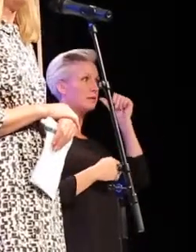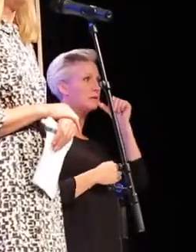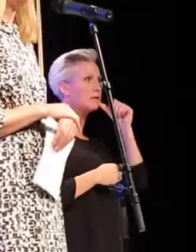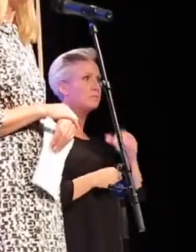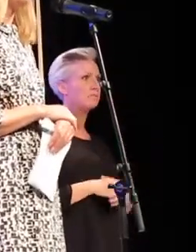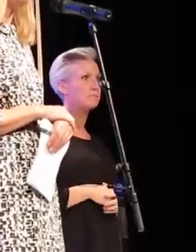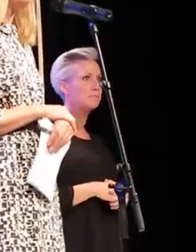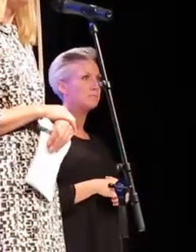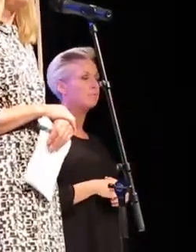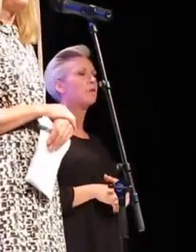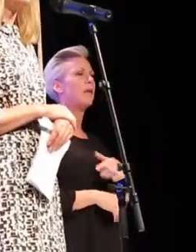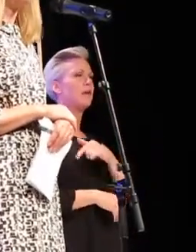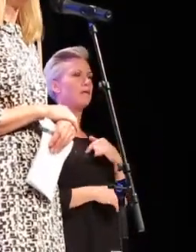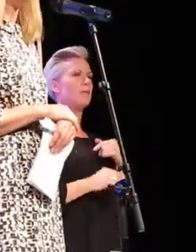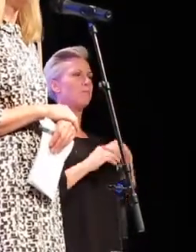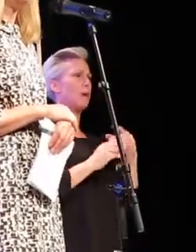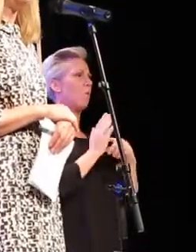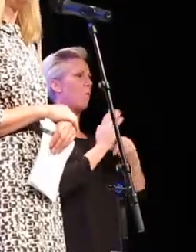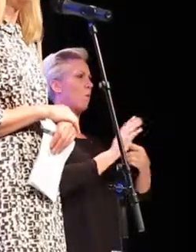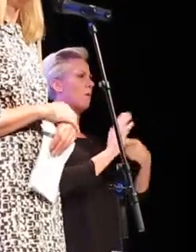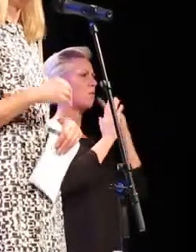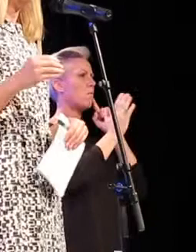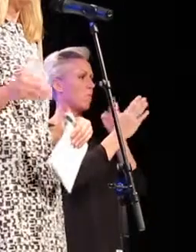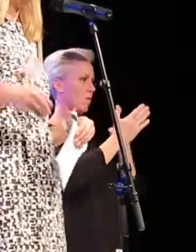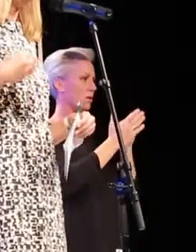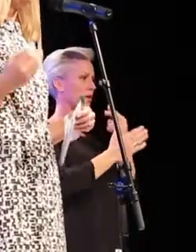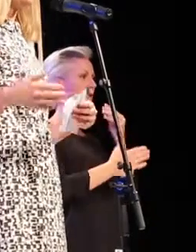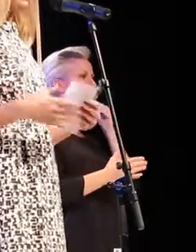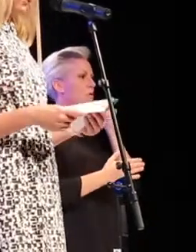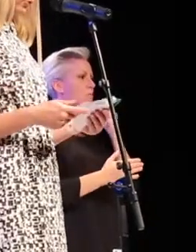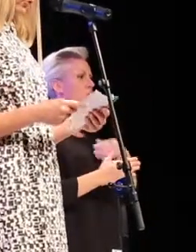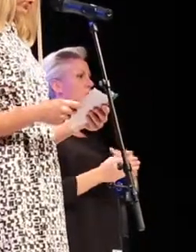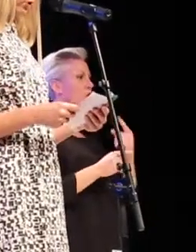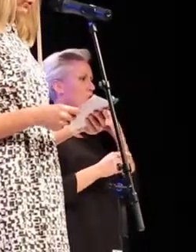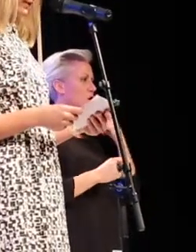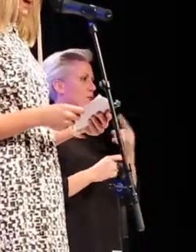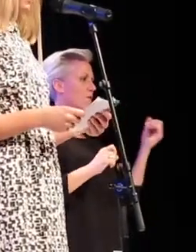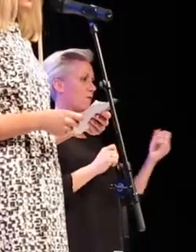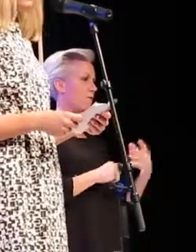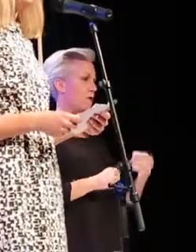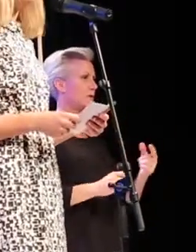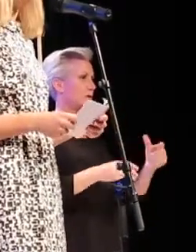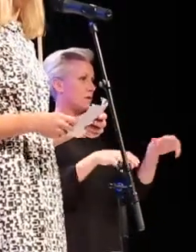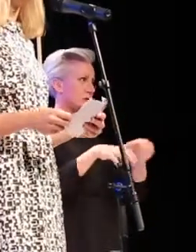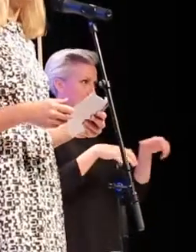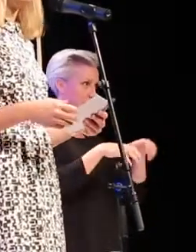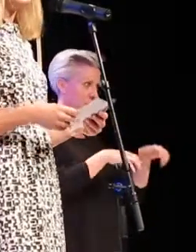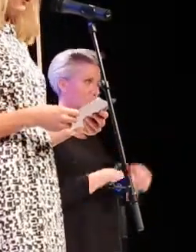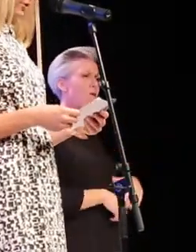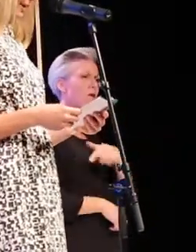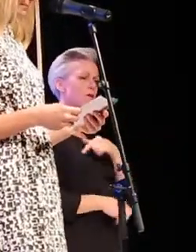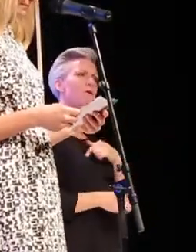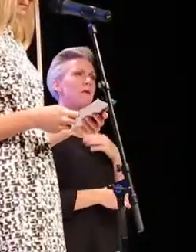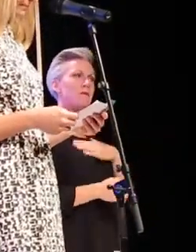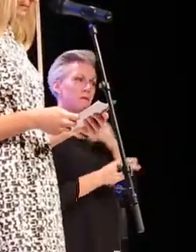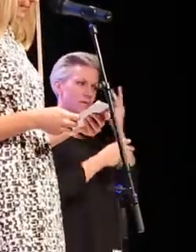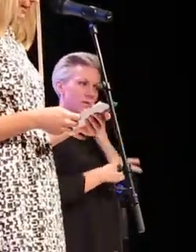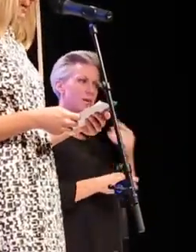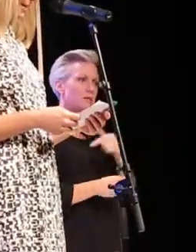energieffektivisering, vi har skärpt målet om matavfallsinsamling, och vi försöker driva på så hårt vi kan för att visa att staden kan gå